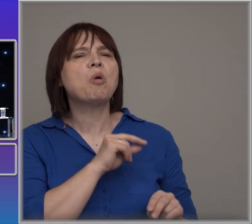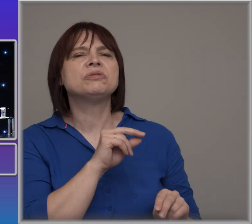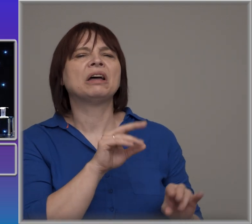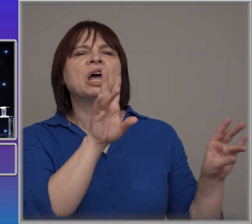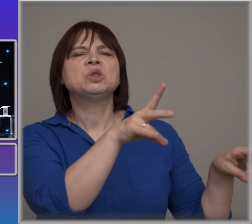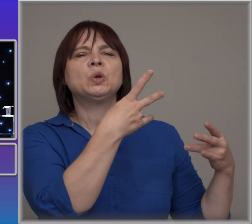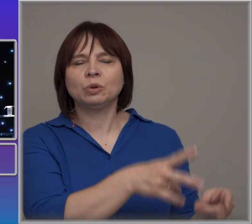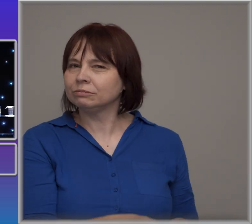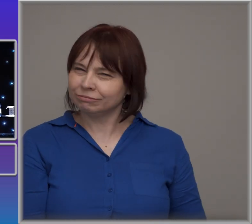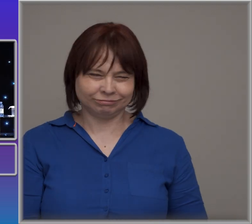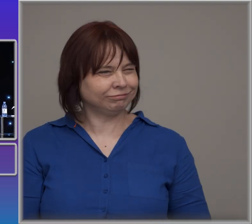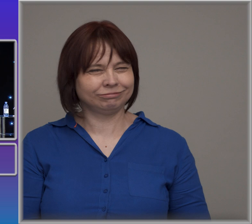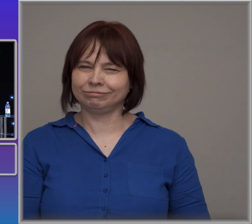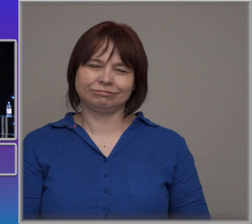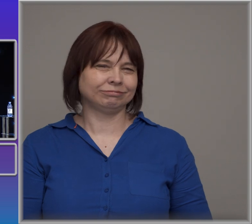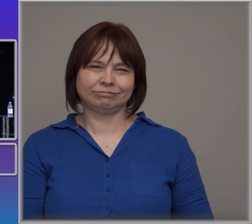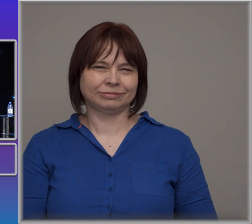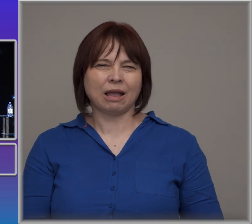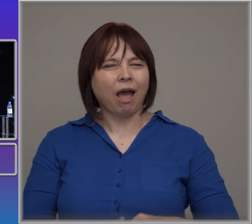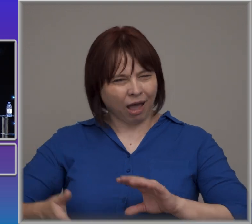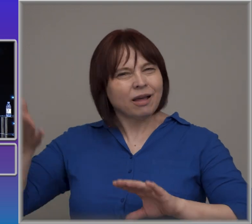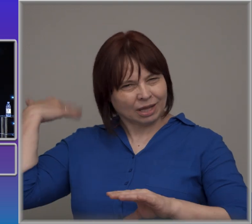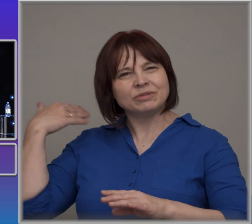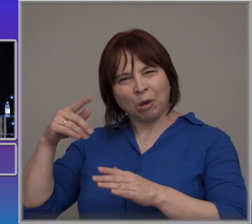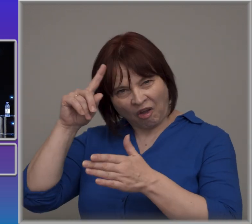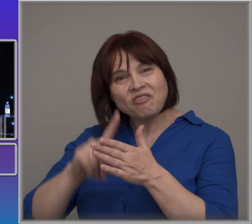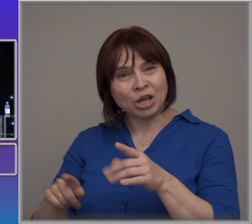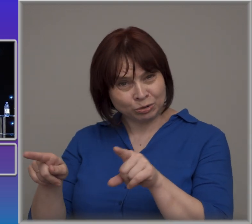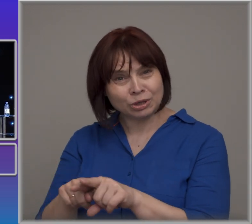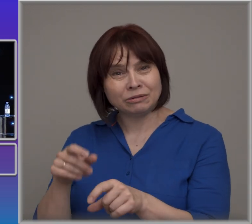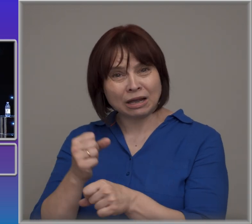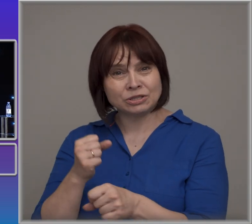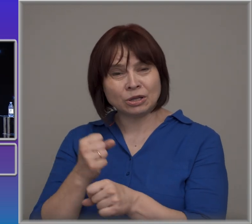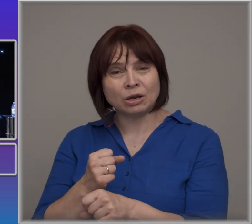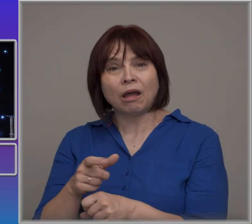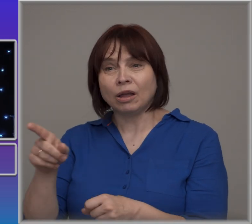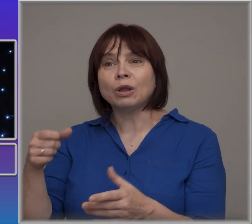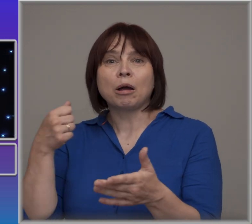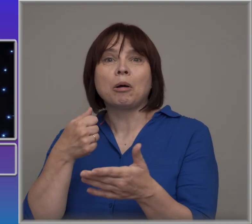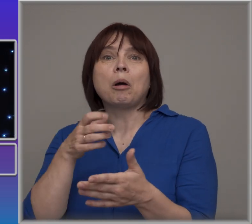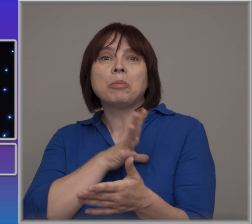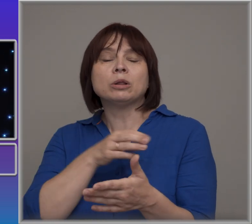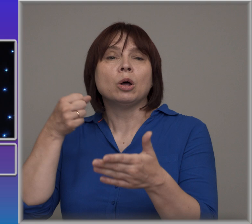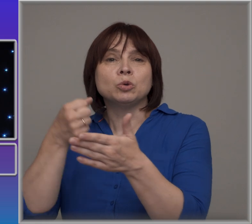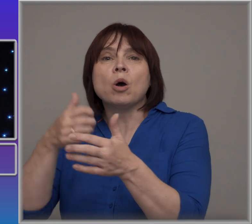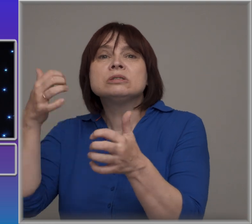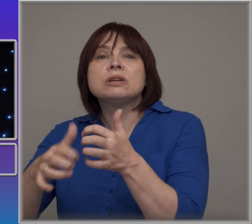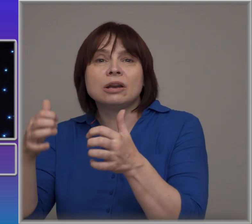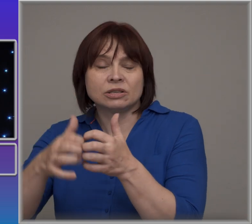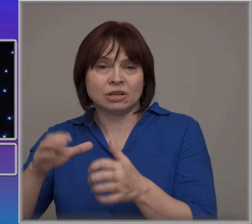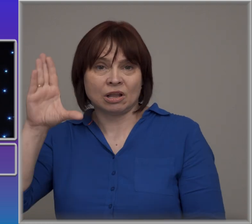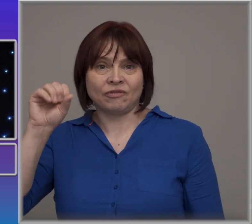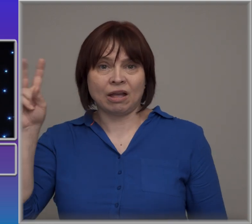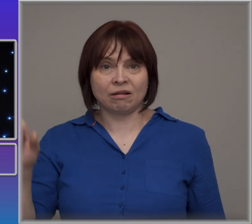будем видеть в их концептах, что самое привилегированное, что может делать человек,